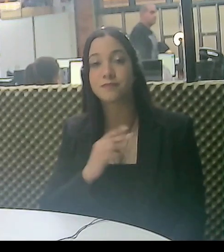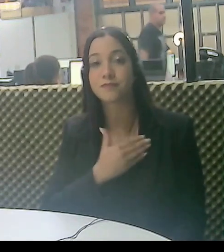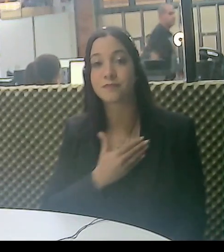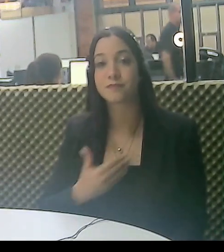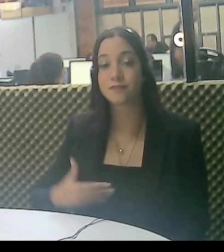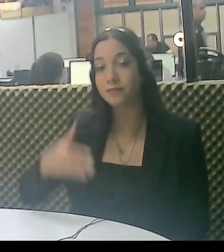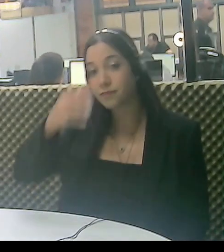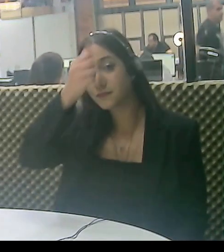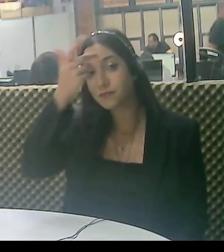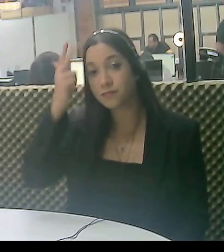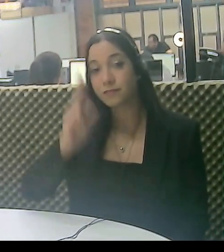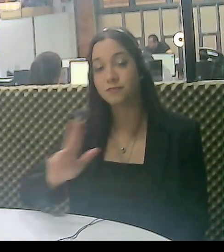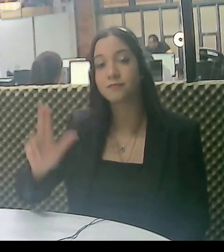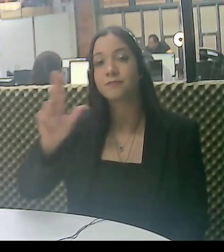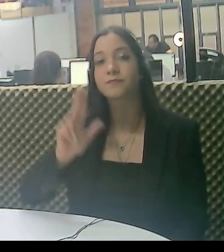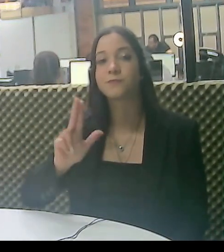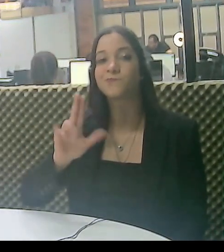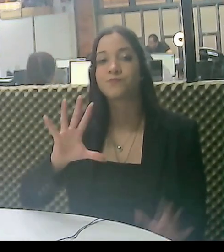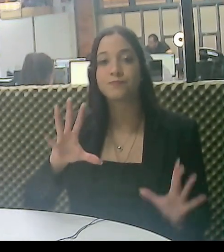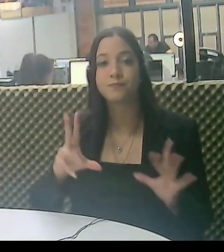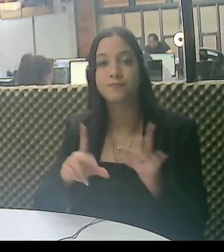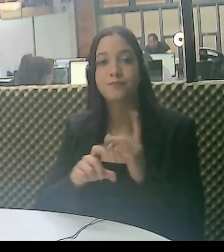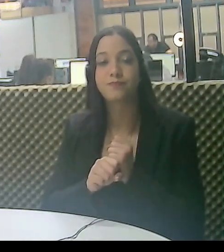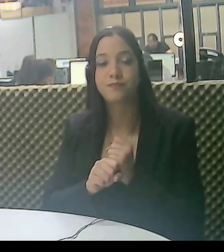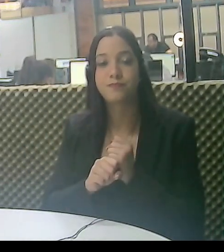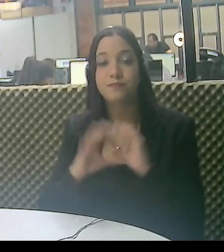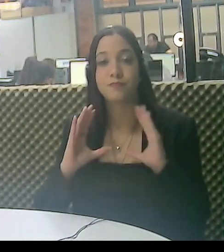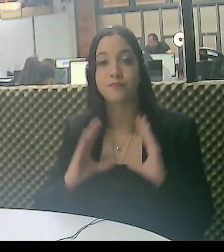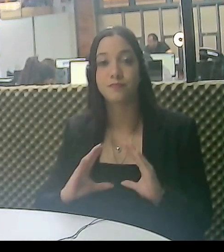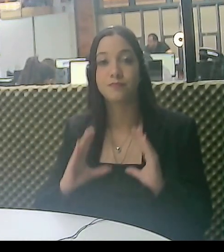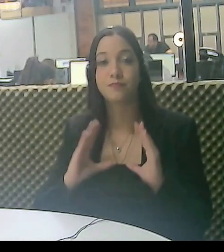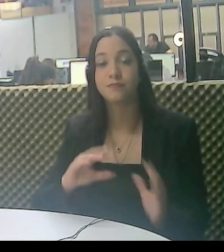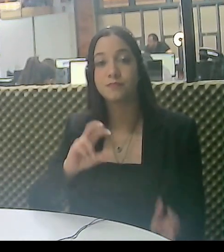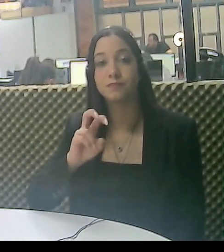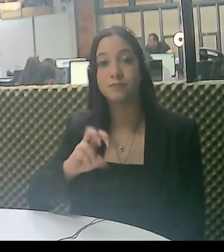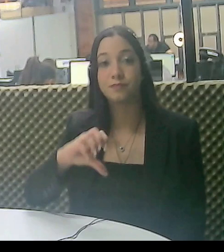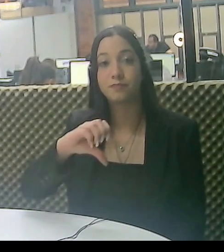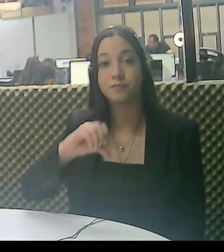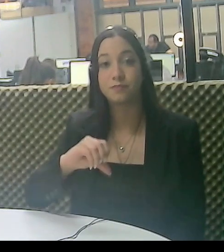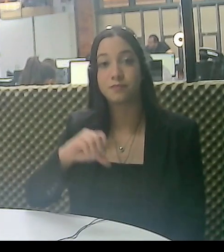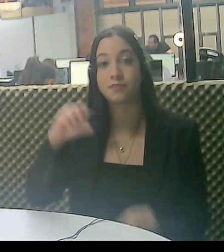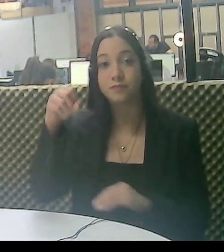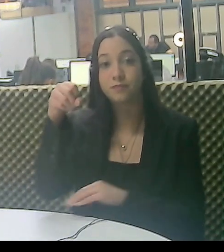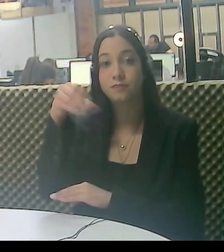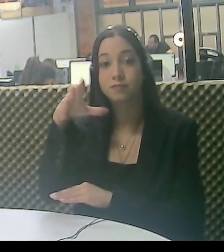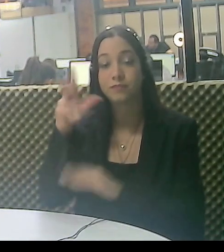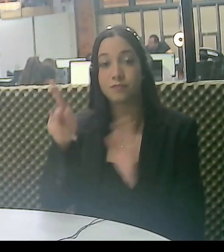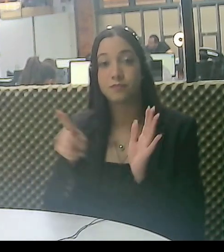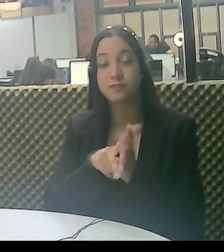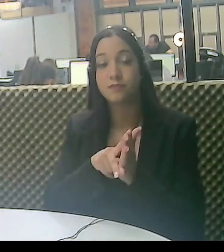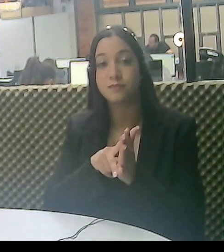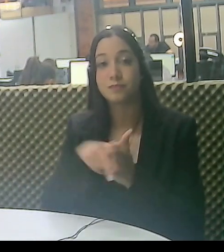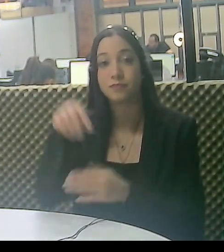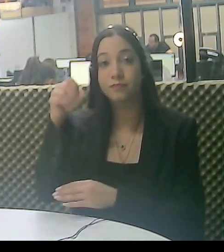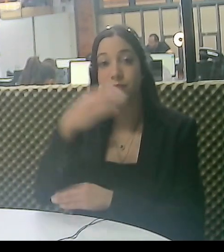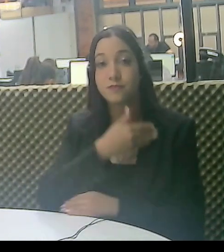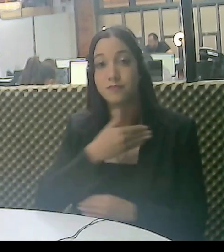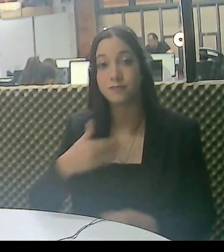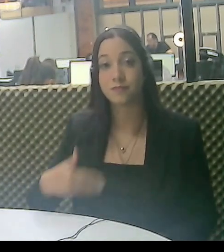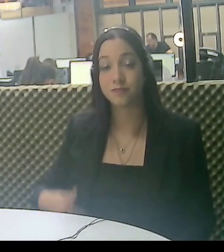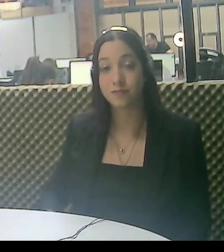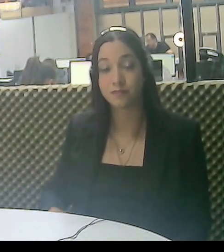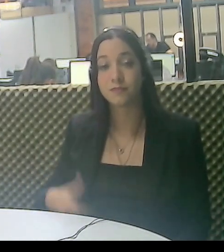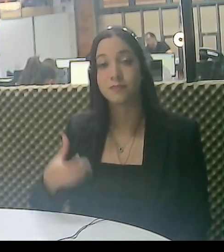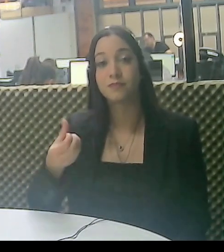pela Prefeitura de Uberlândia. Ao todo, as praças estão recebendo 59 postes exclusivos para a iluminação pública